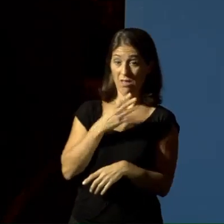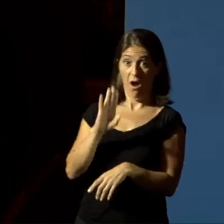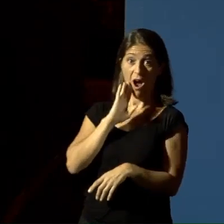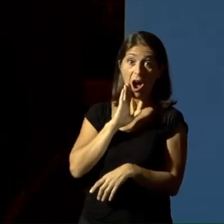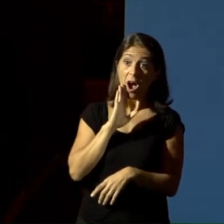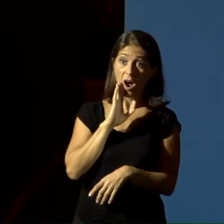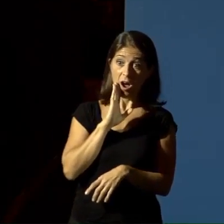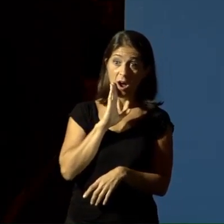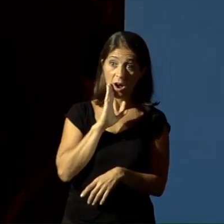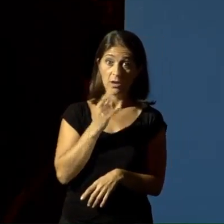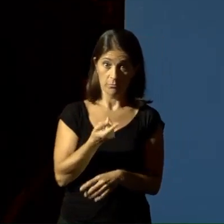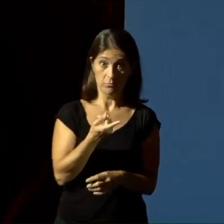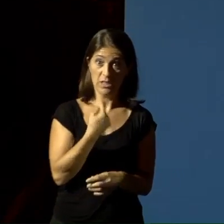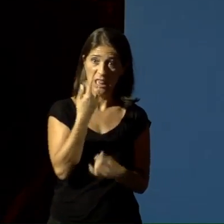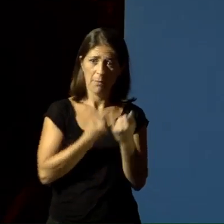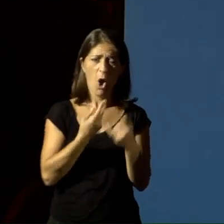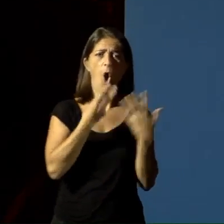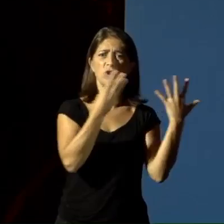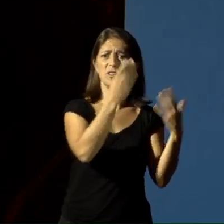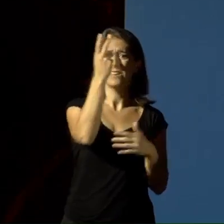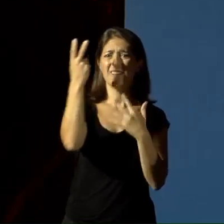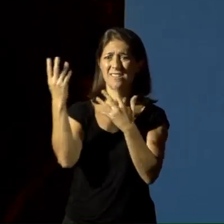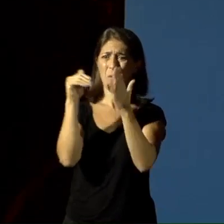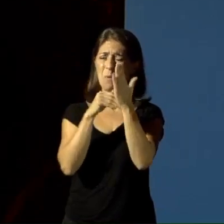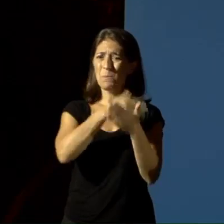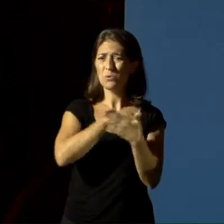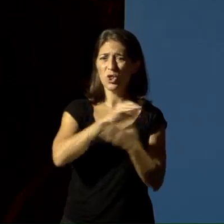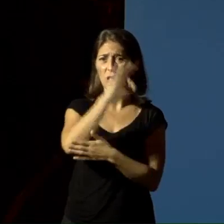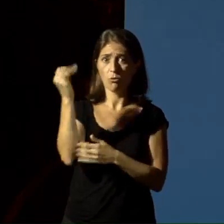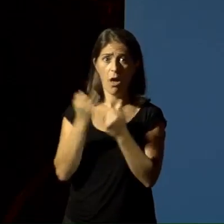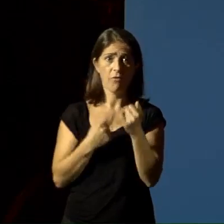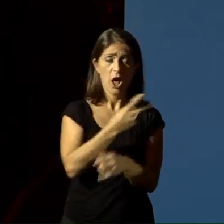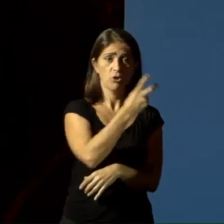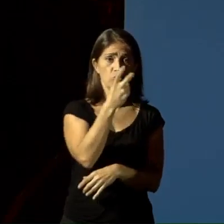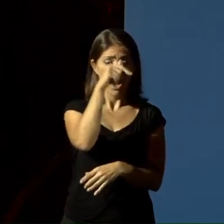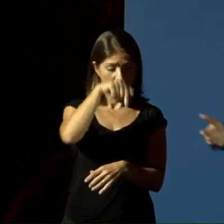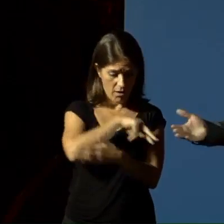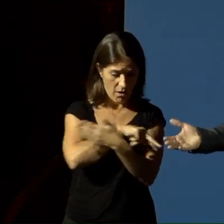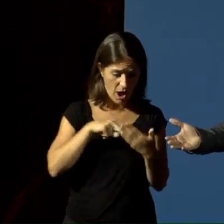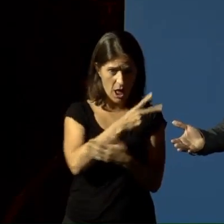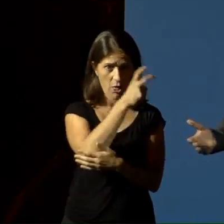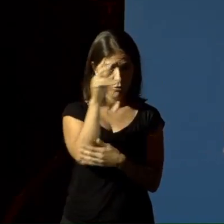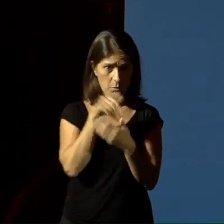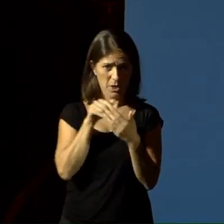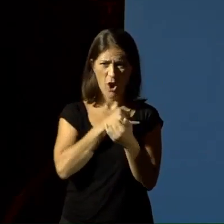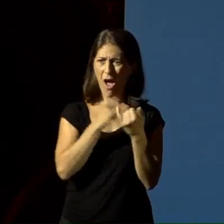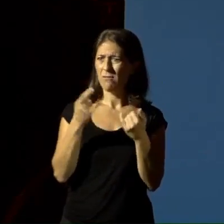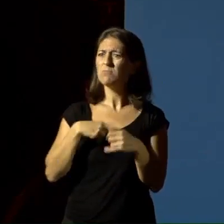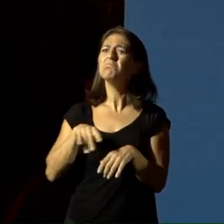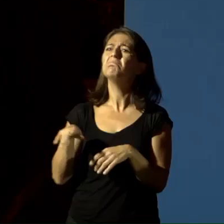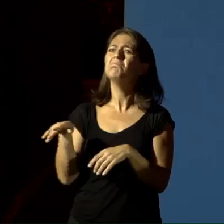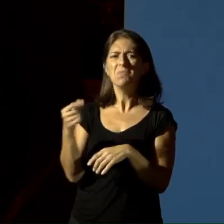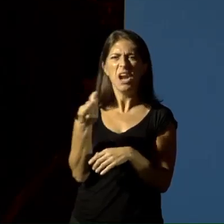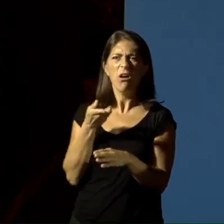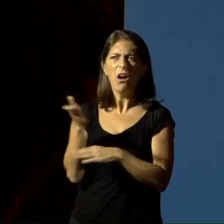Carolina. 87.000 millóns de euros perdidos por corrupción, 2.200 millóns de euros en Galicia. Onde van eses millóns? Eso é o que